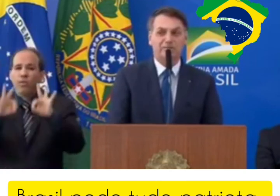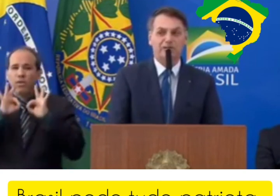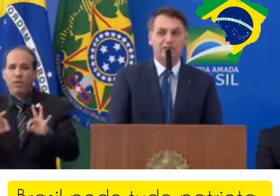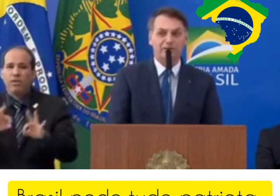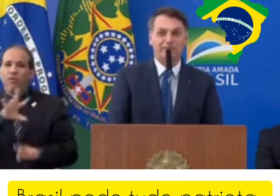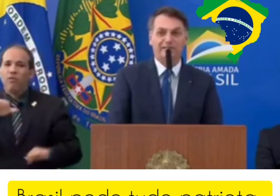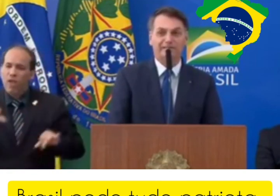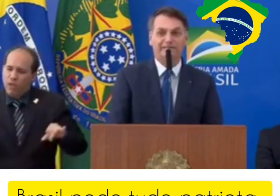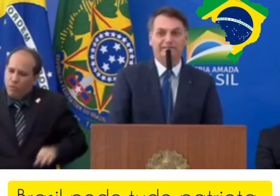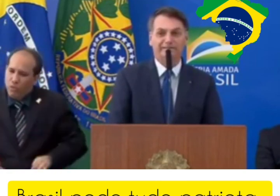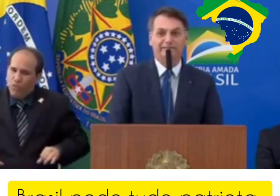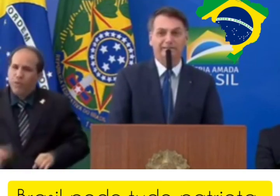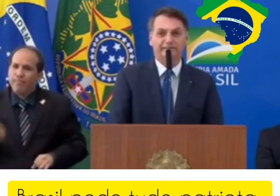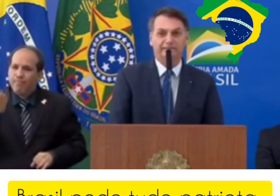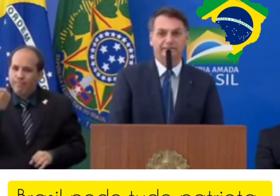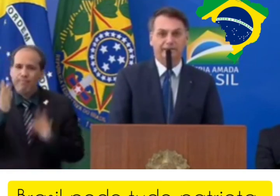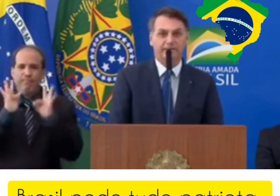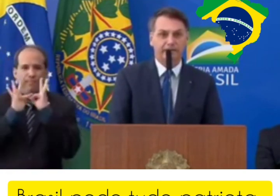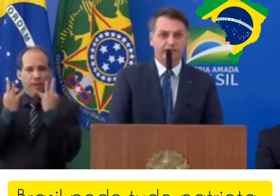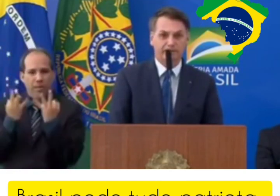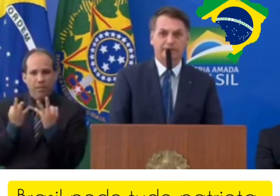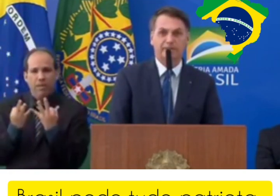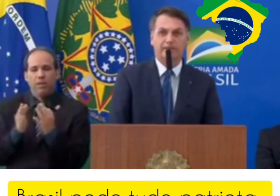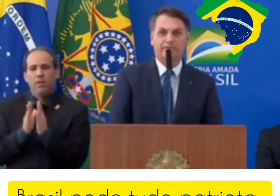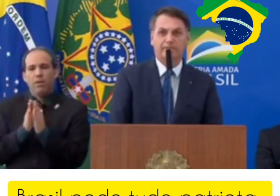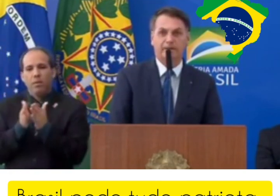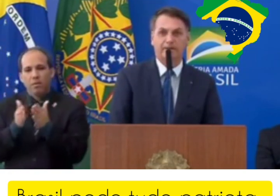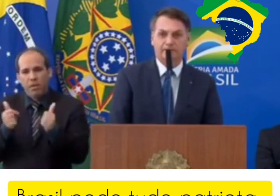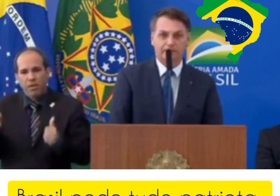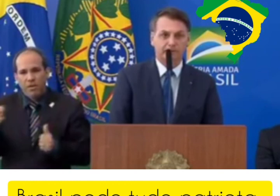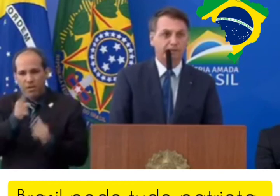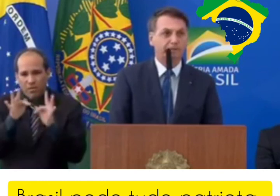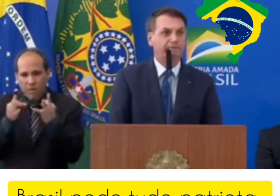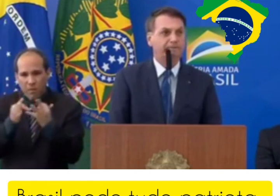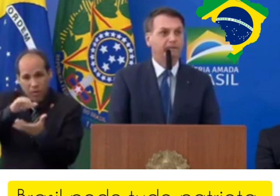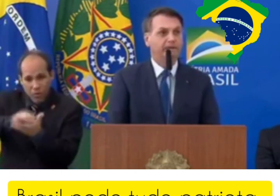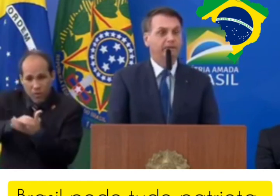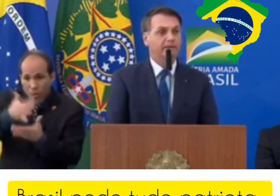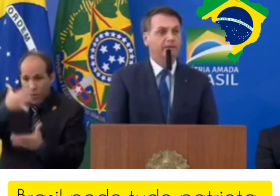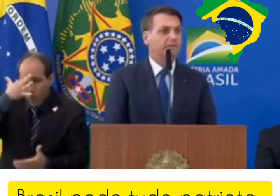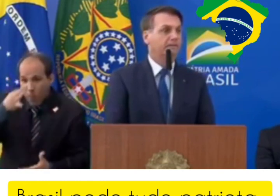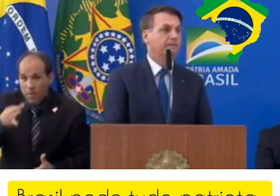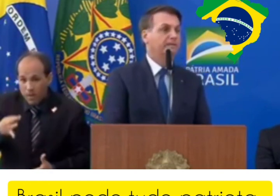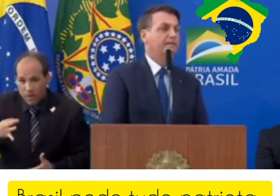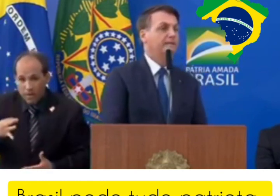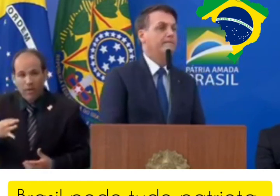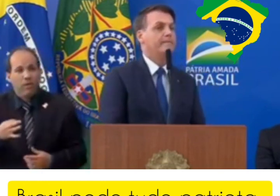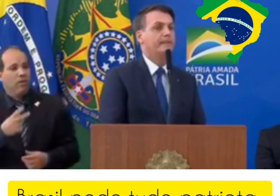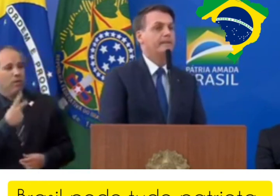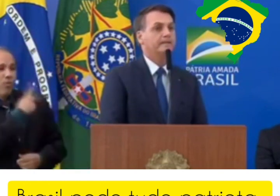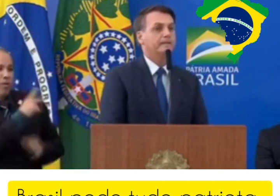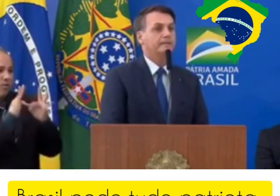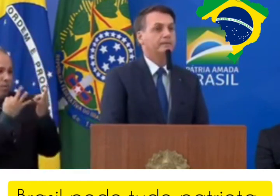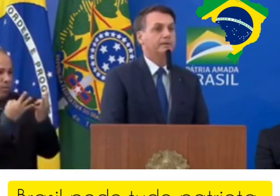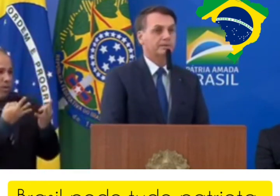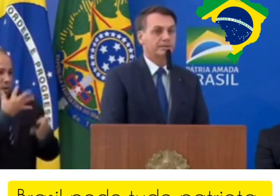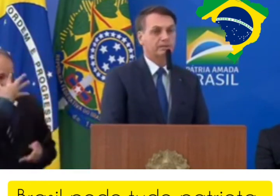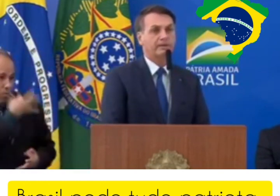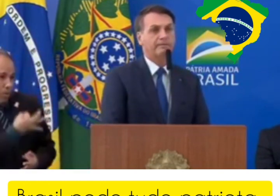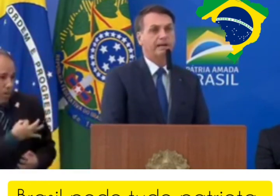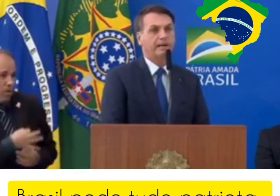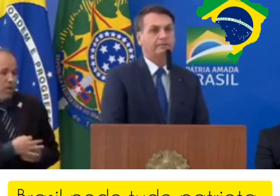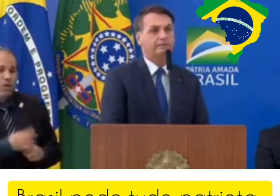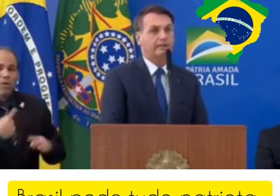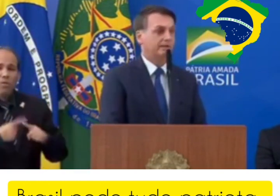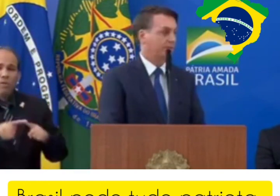sofrer um pouco a sua família. A gente pede compreensão à sua esposa, à sua família, porque o